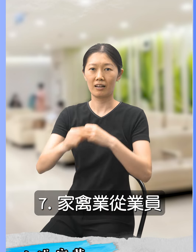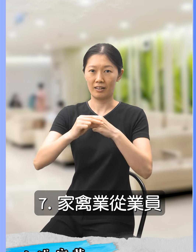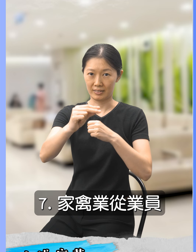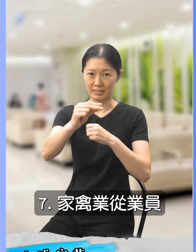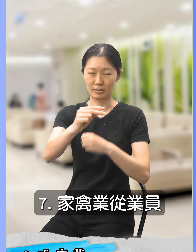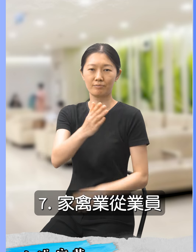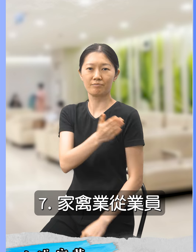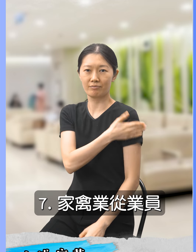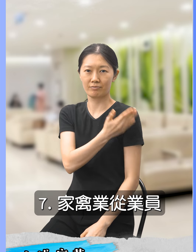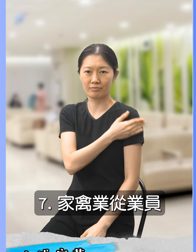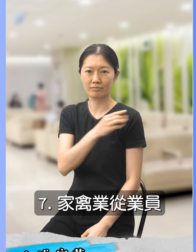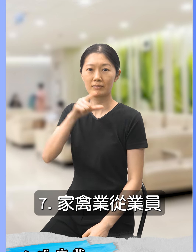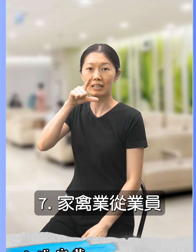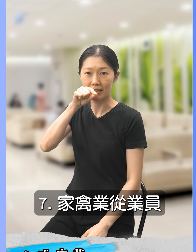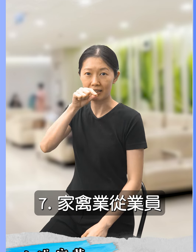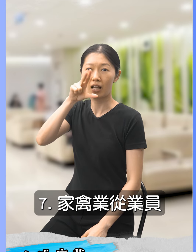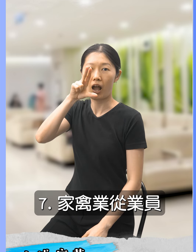第七，家禽業從業員。